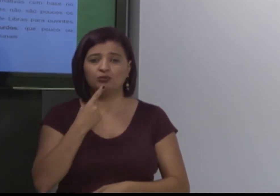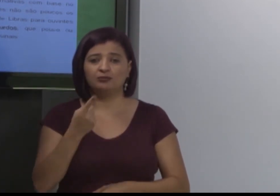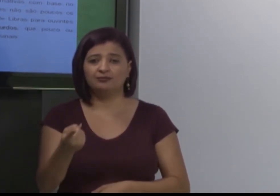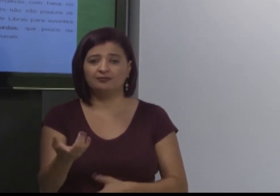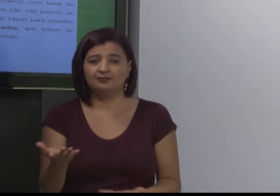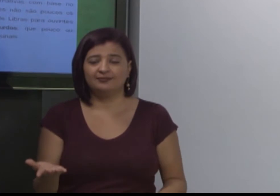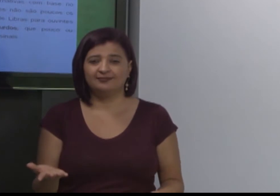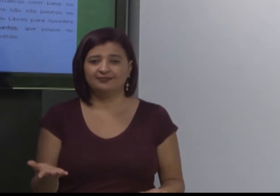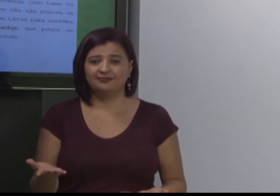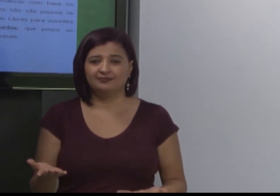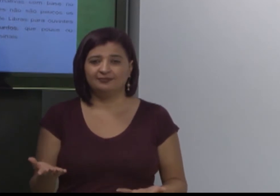Como ocorre isso?